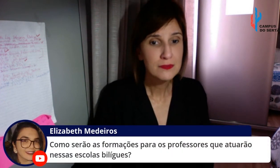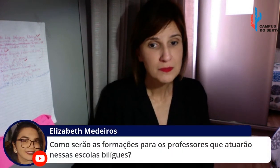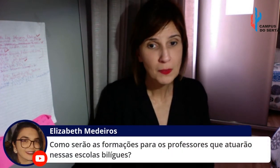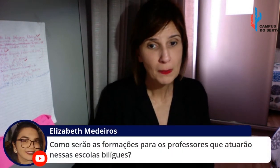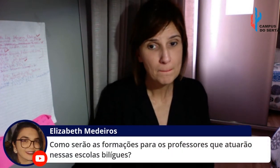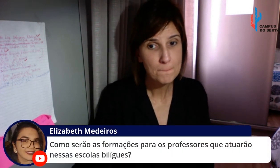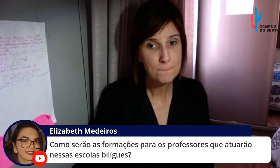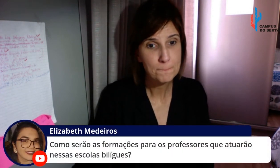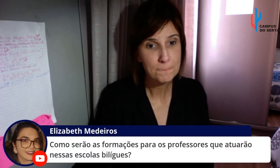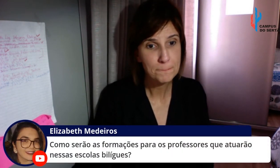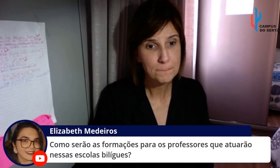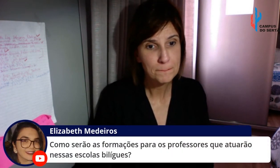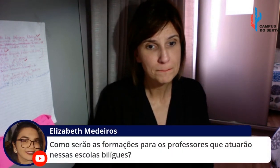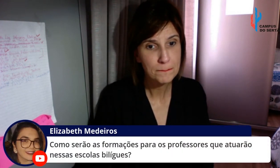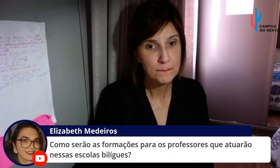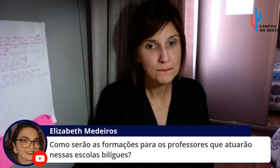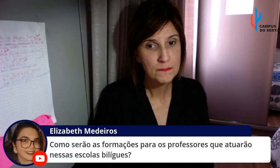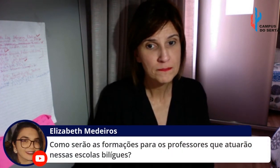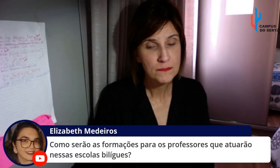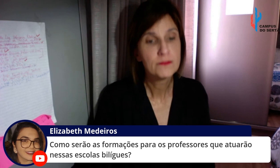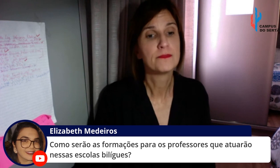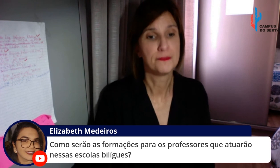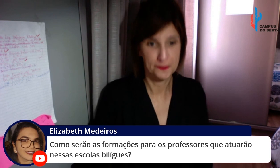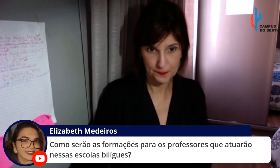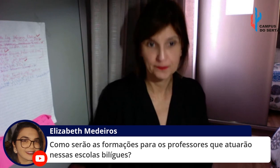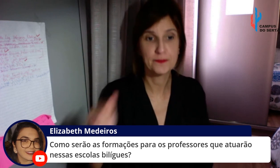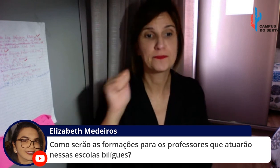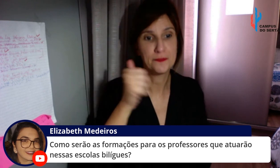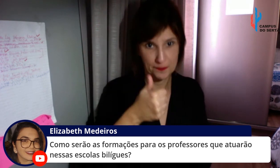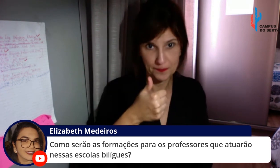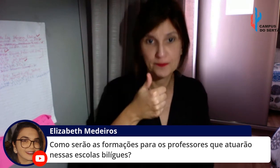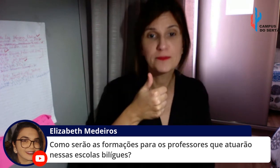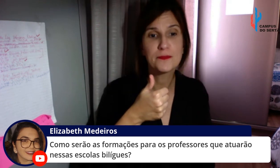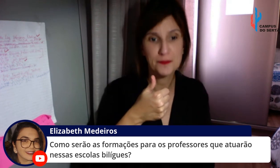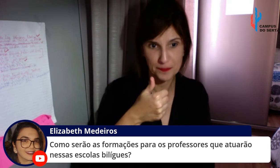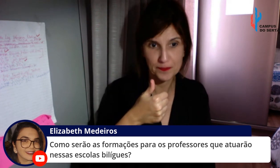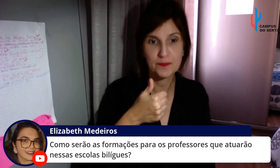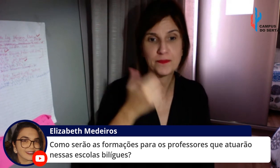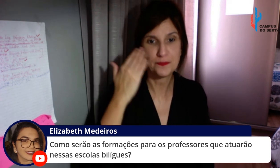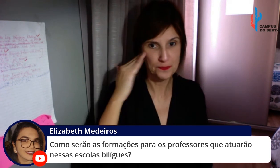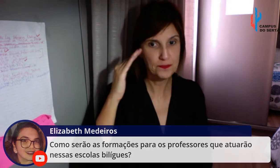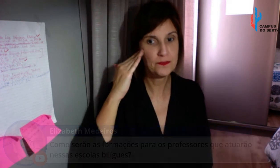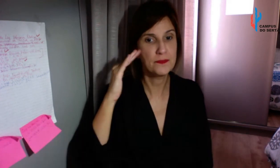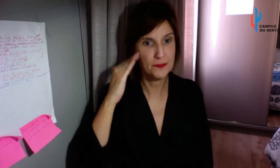educação infantil e dos bebês, né, das crianças muito pequenas.